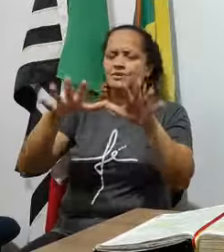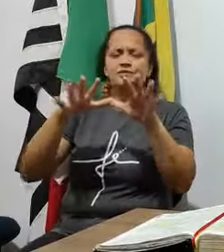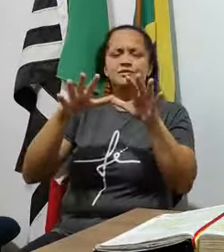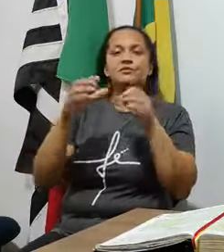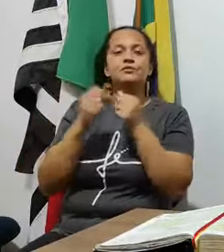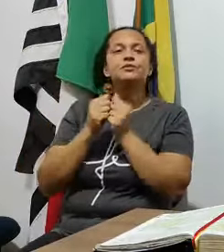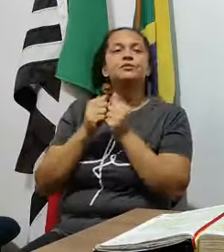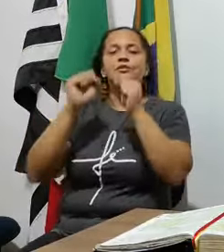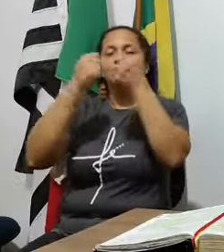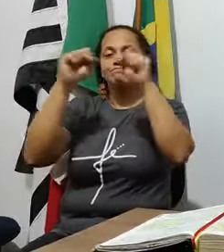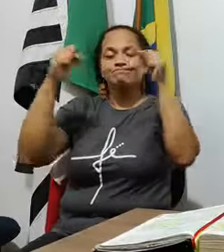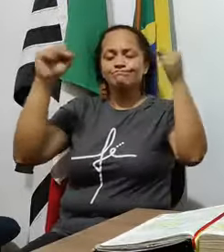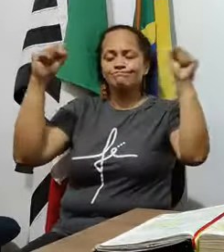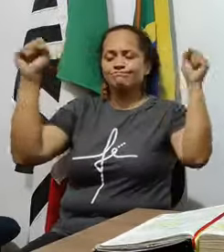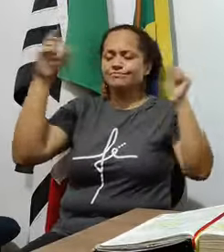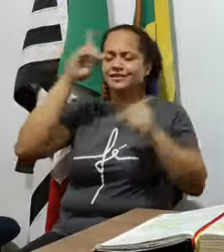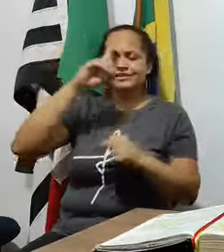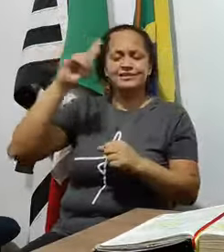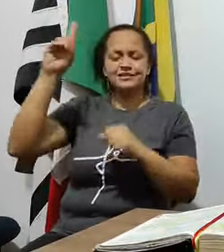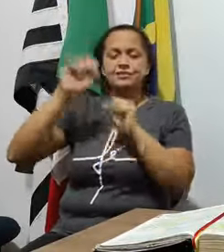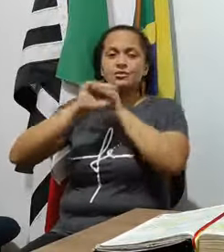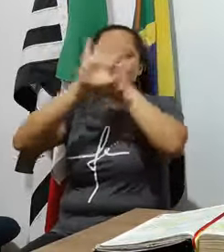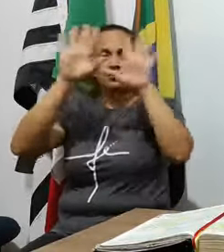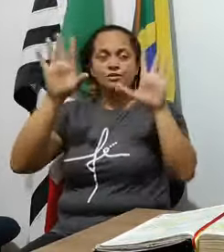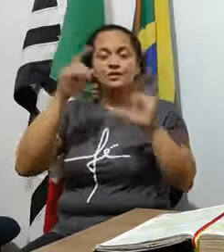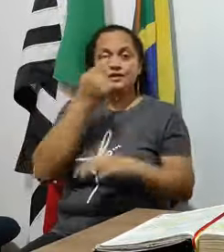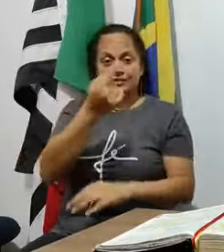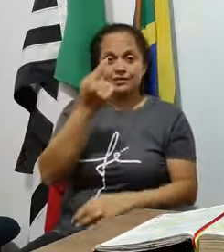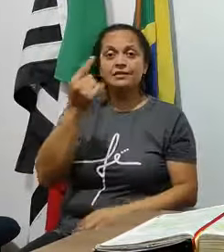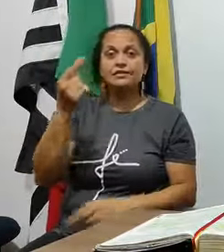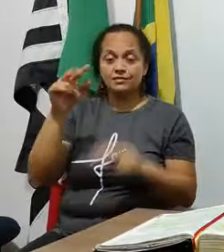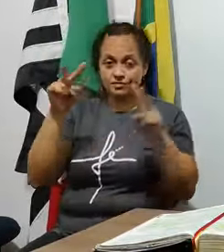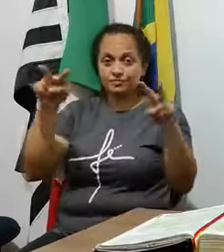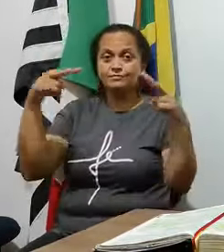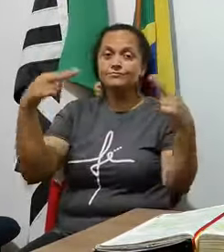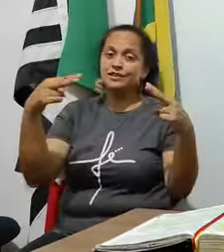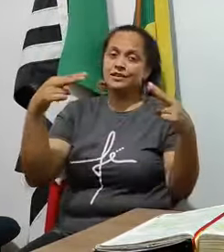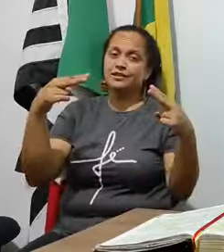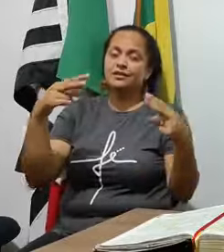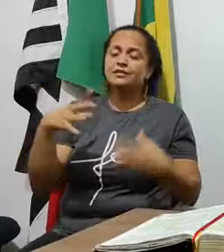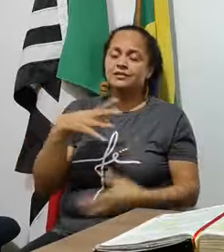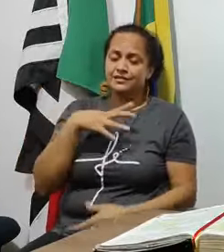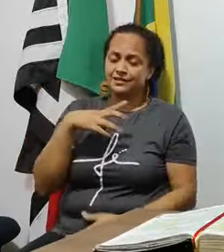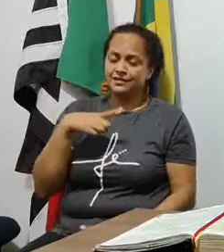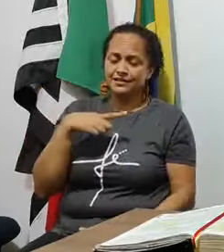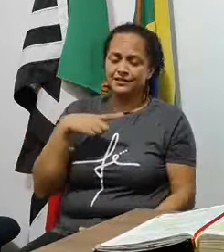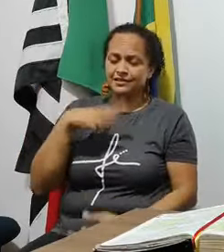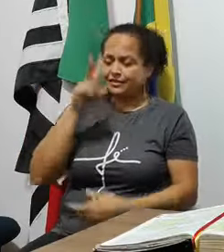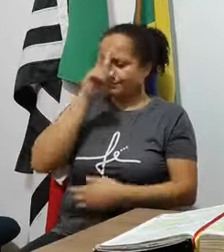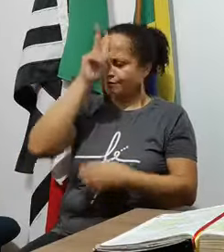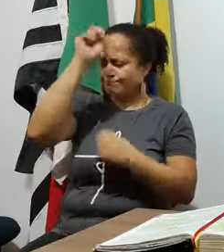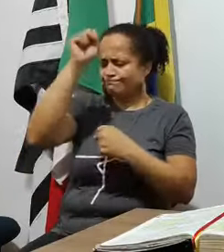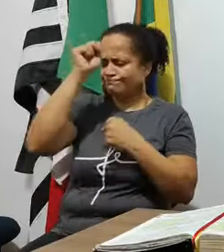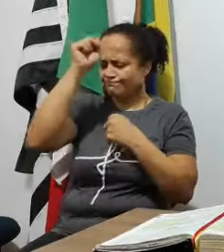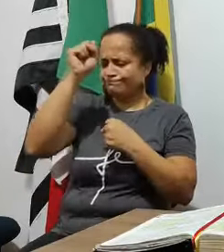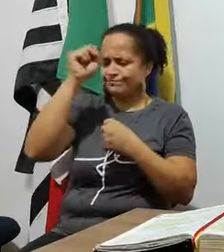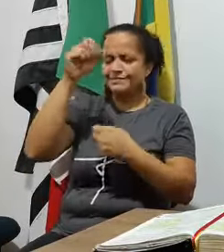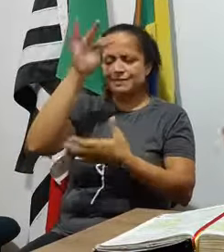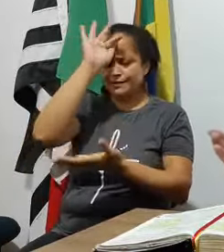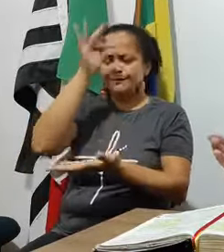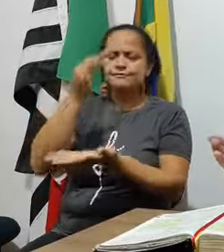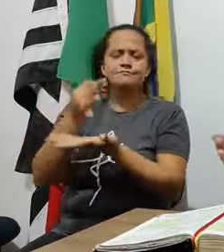Pai, ó Deus glorioso, e que cada um que está assistindo seja edificado, seja fortalecido e